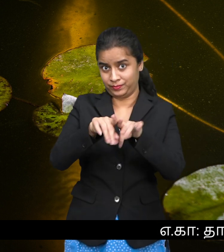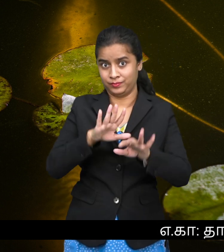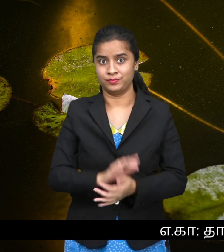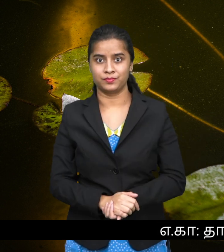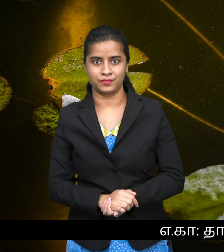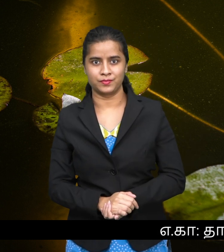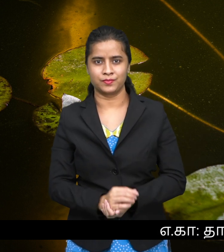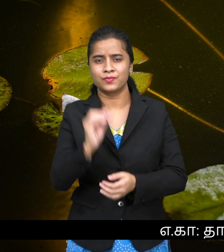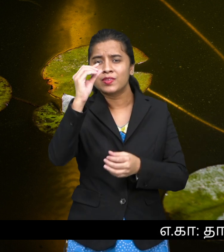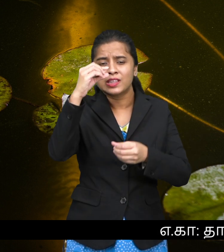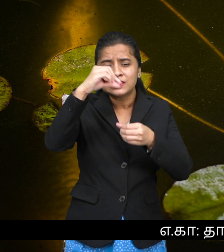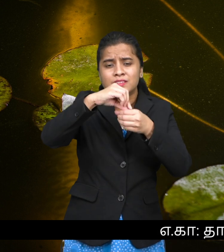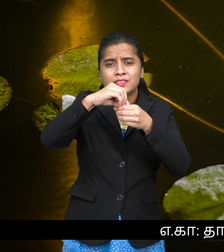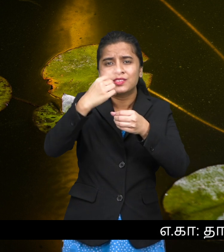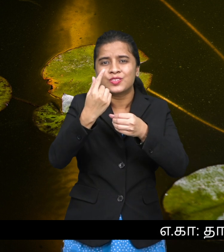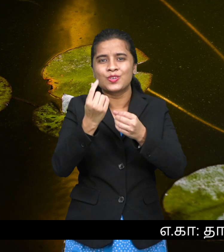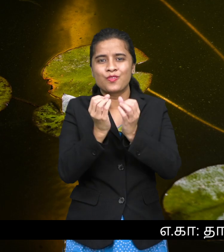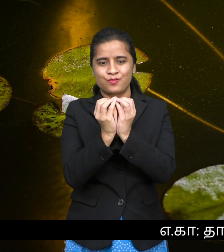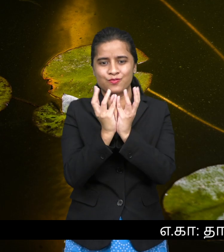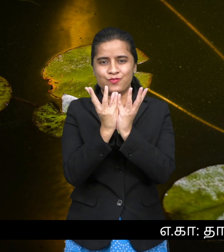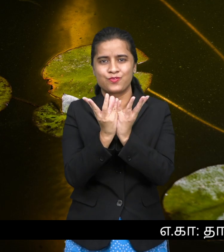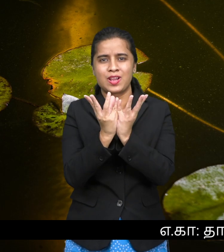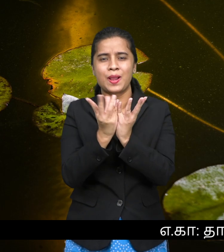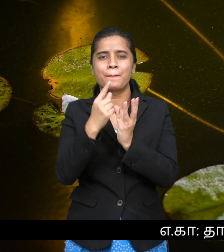எடுத்துக்காட்டாக தாமரை விதைகள்.